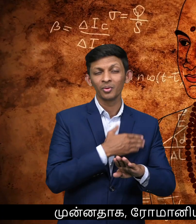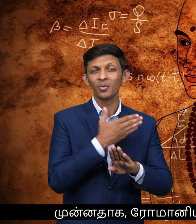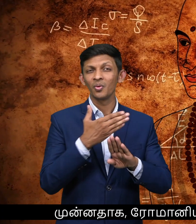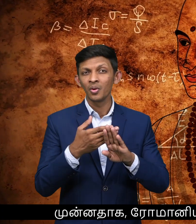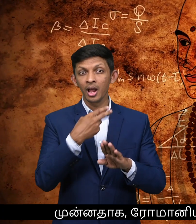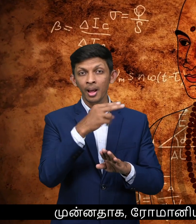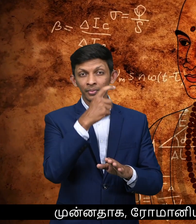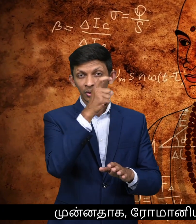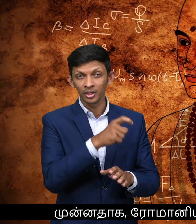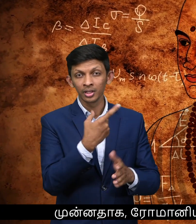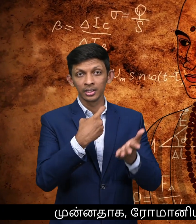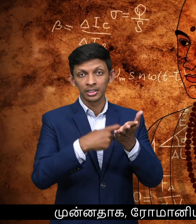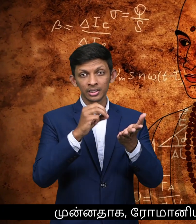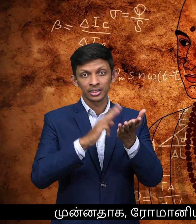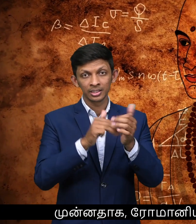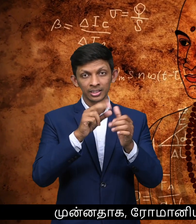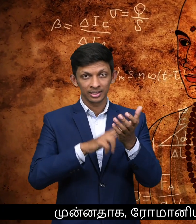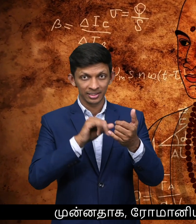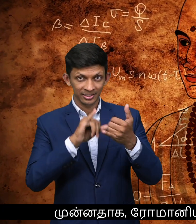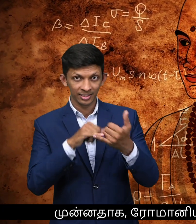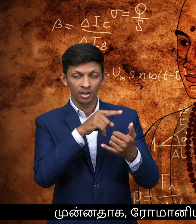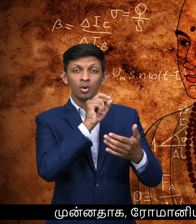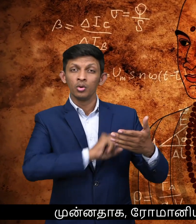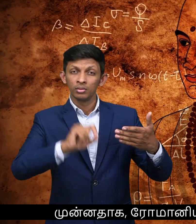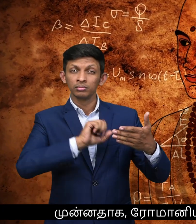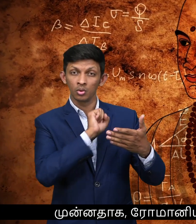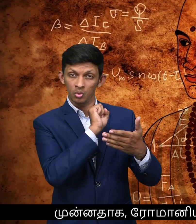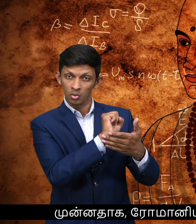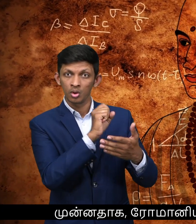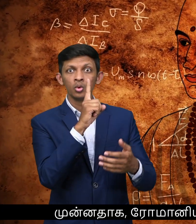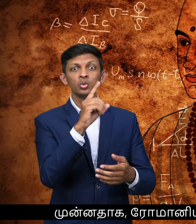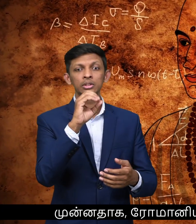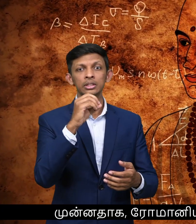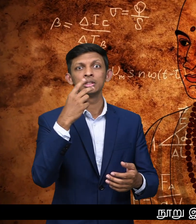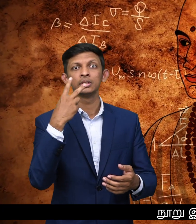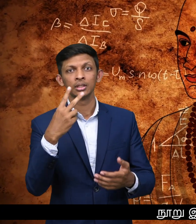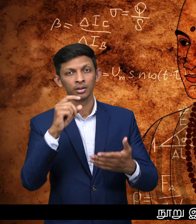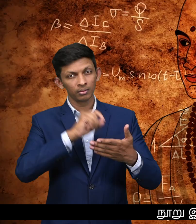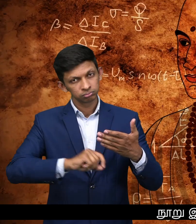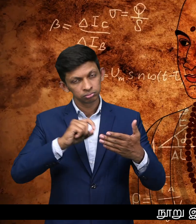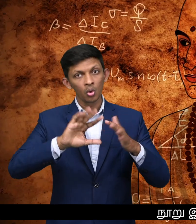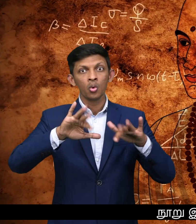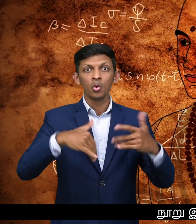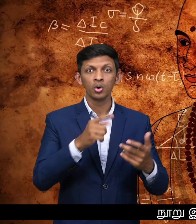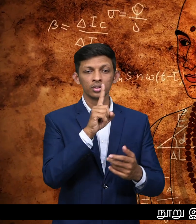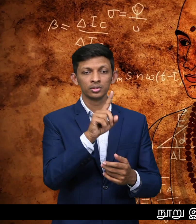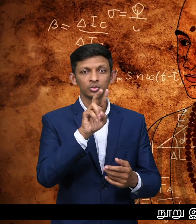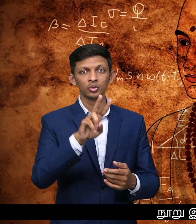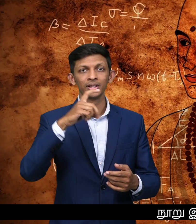முன்னதாக ரோமானியர்கள் 102ஐ CII அல்லது